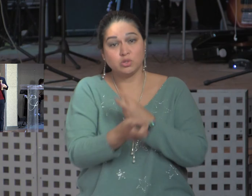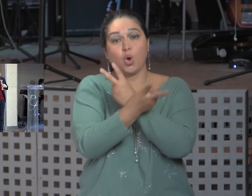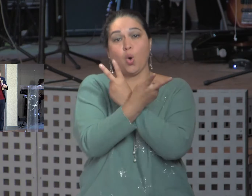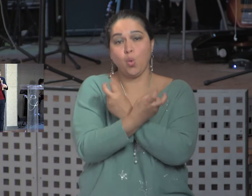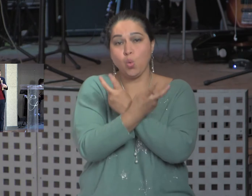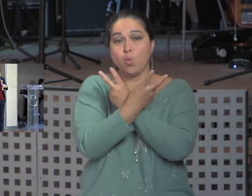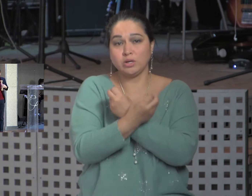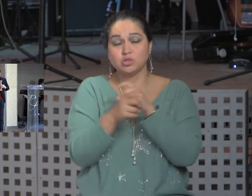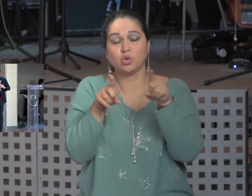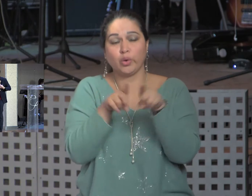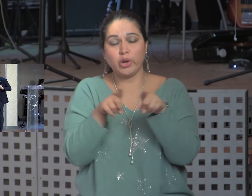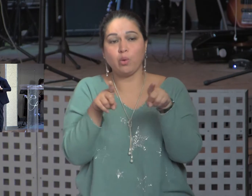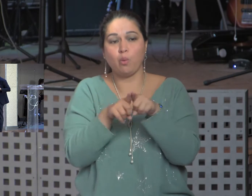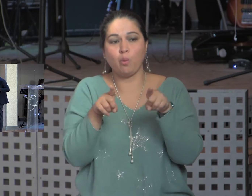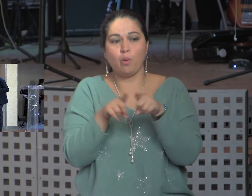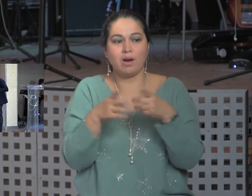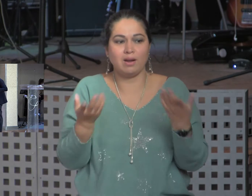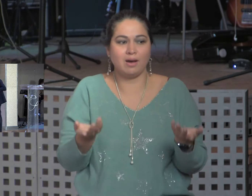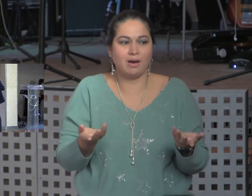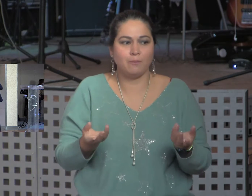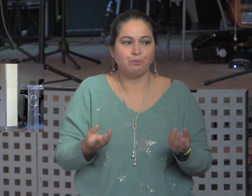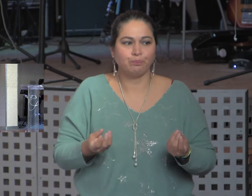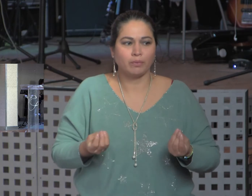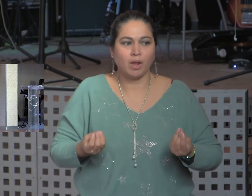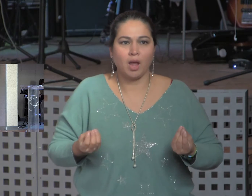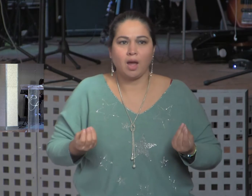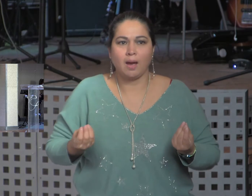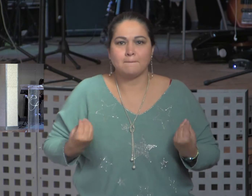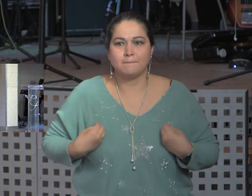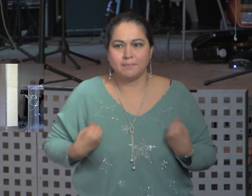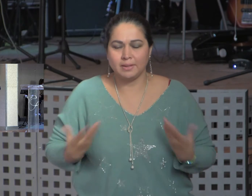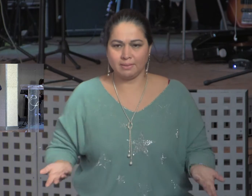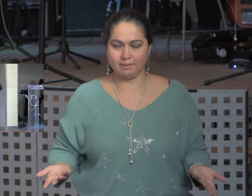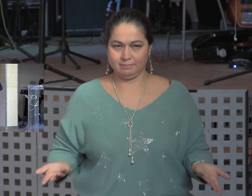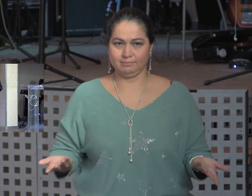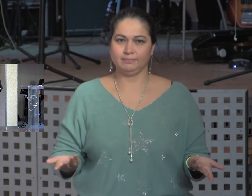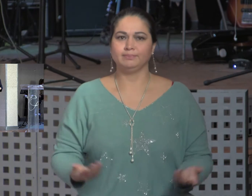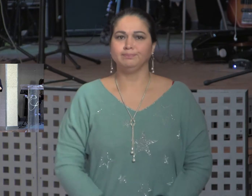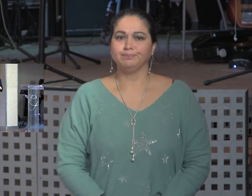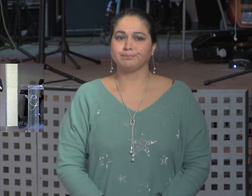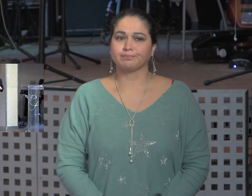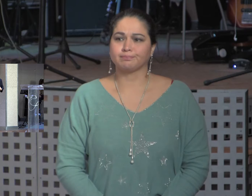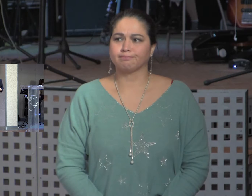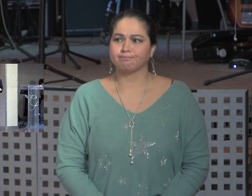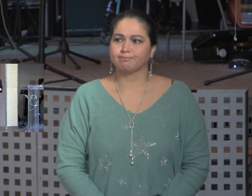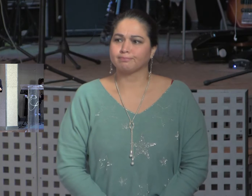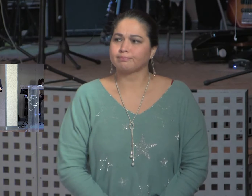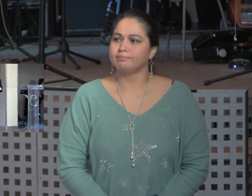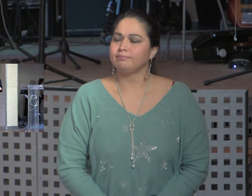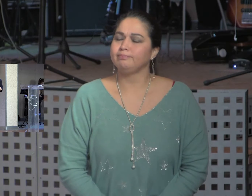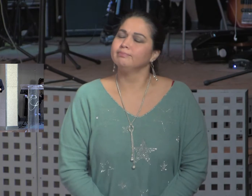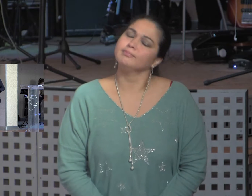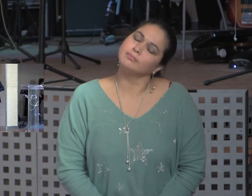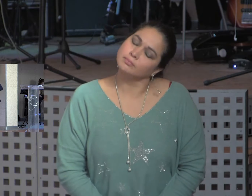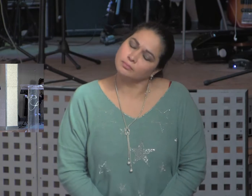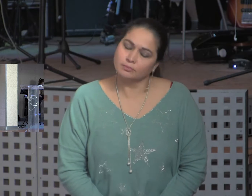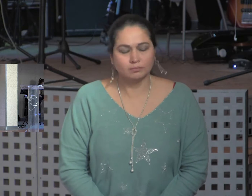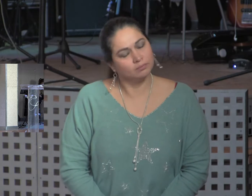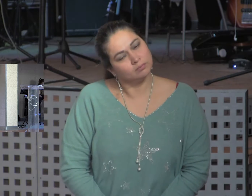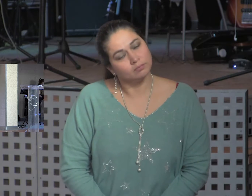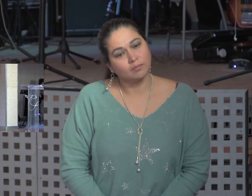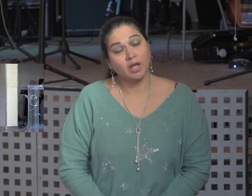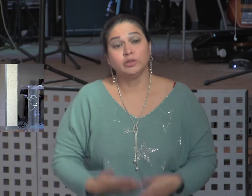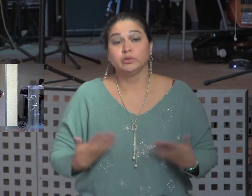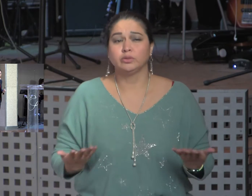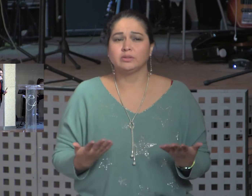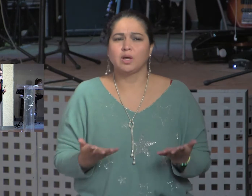¿Cuántos huesos tenemos tú y yo que no están unidos al cuerpo? Huesos espirituales. ¿Me hago entender?